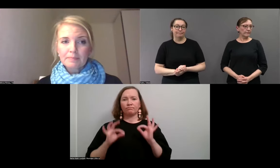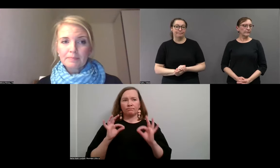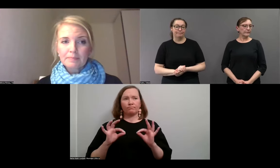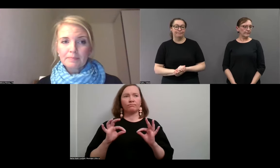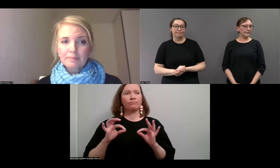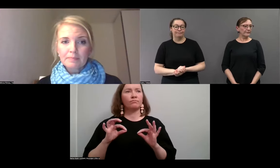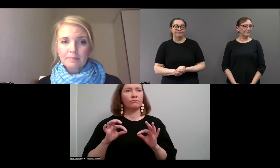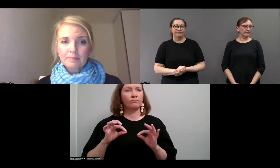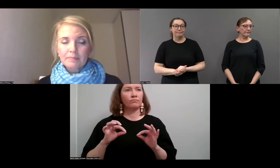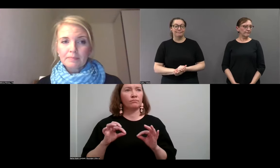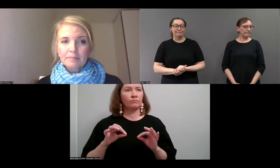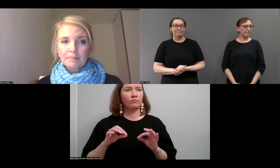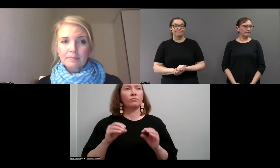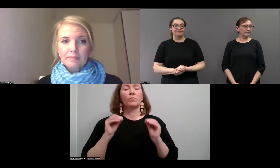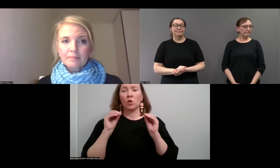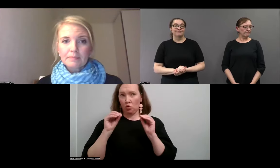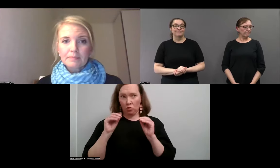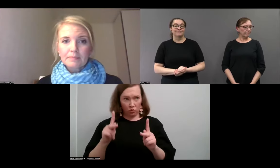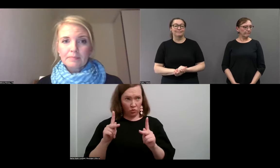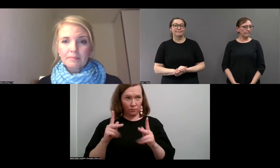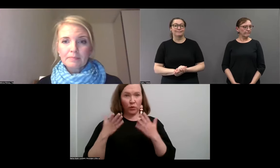Aivan. Hyvä.